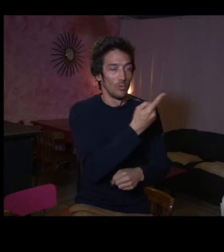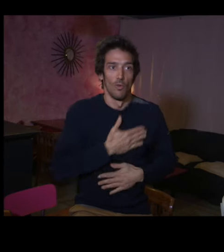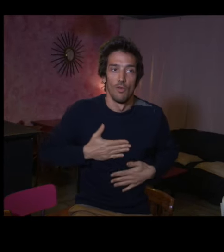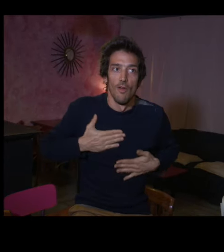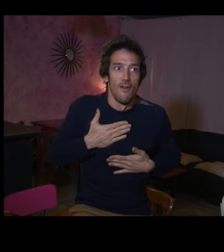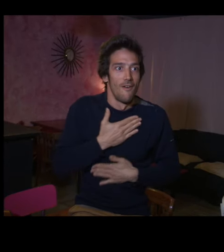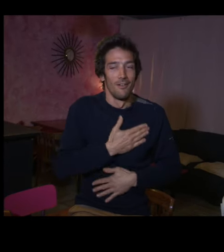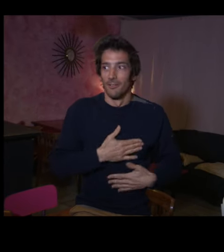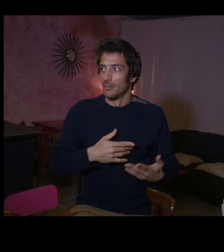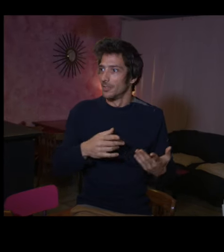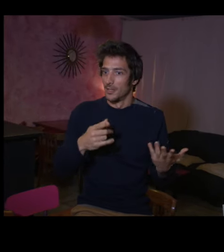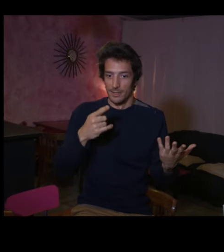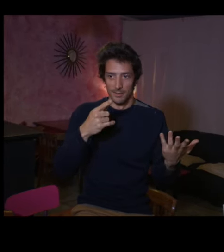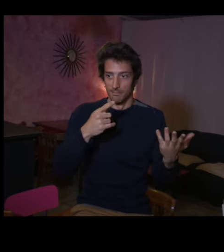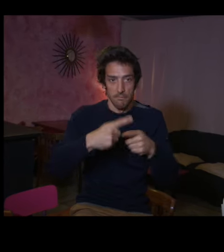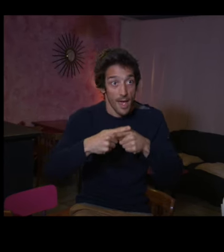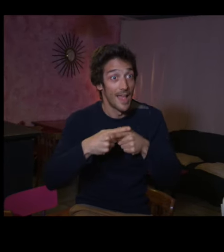est une langue visuelle.